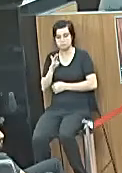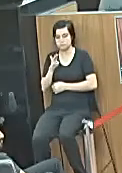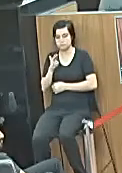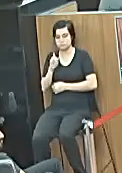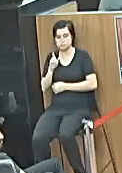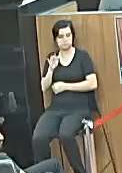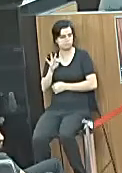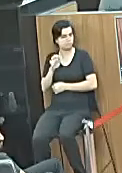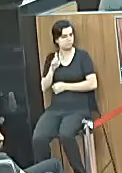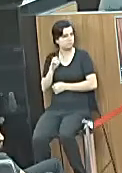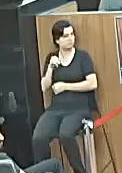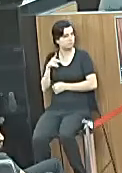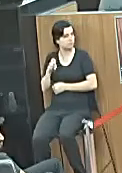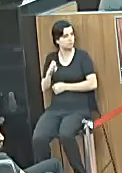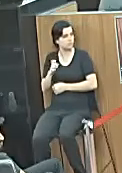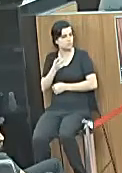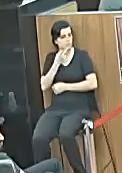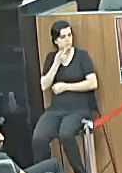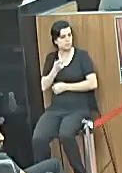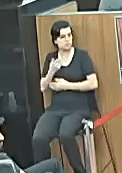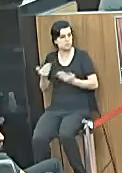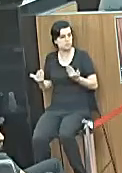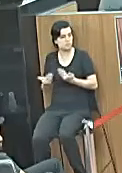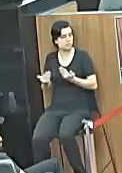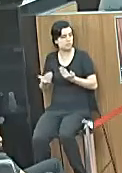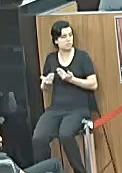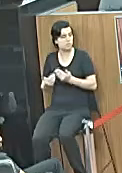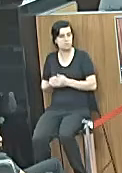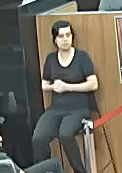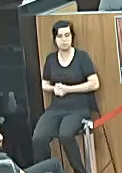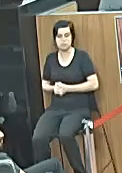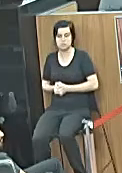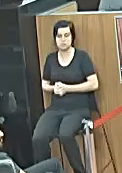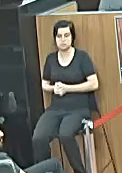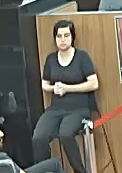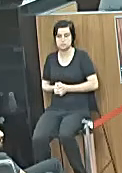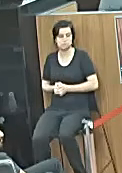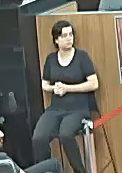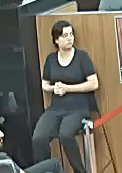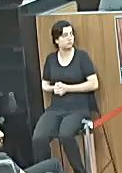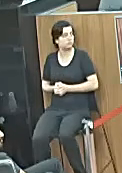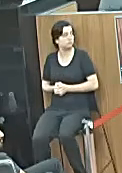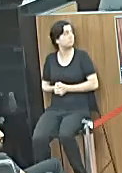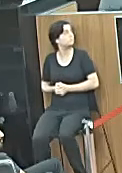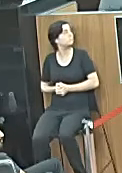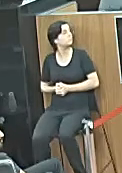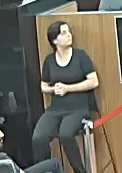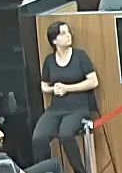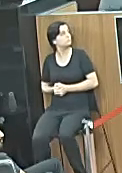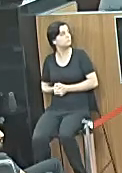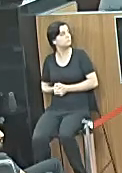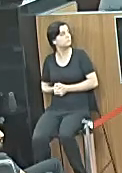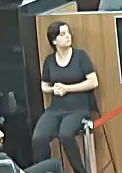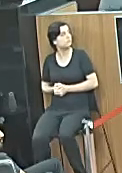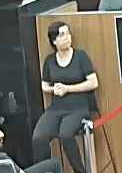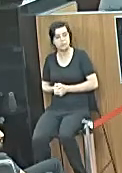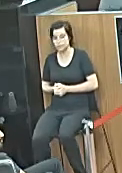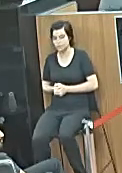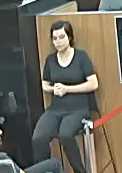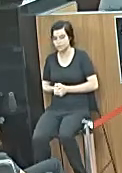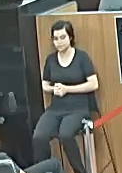subsecretário de planejamento e orçamento da secretaria de estado de planejamento e gestão representando o governador romeu zema neste